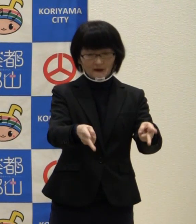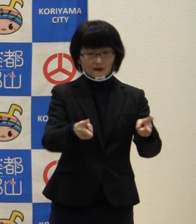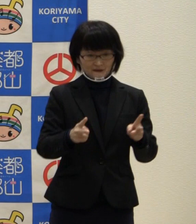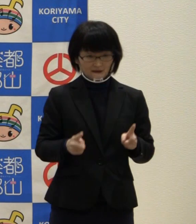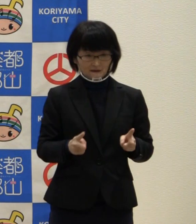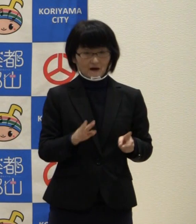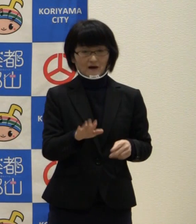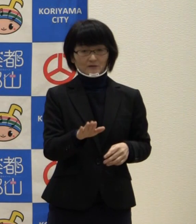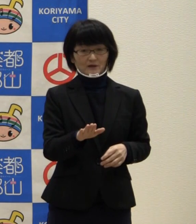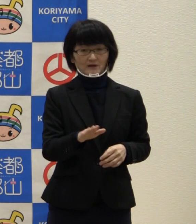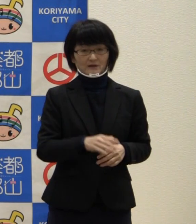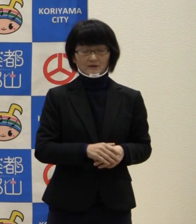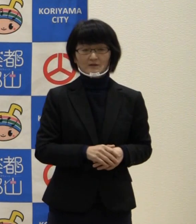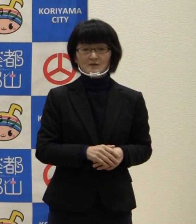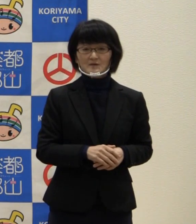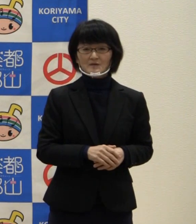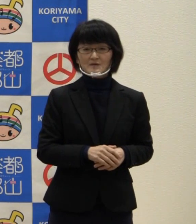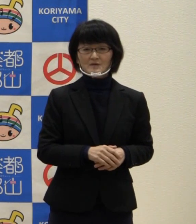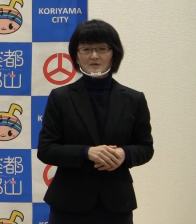ぜひ